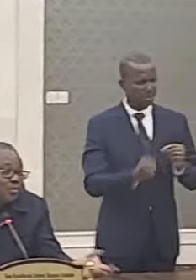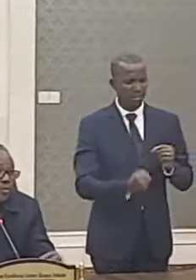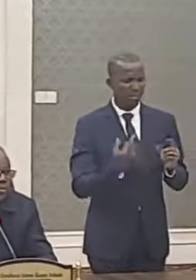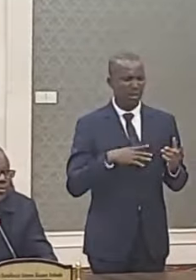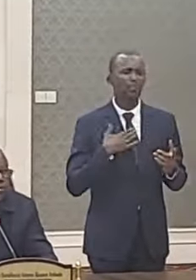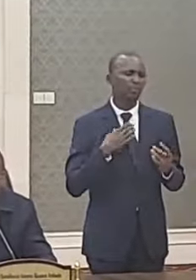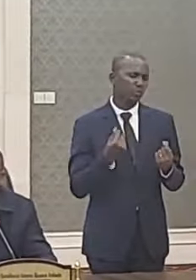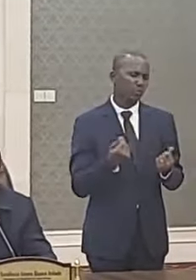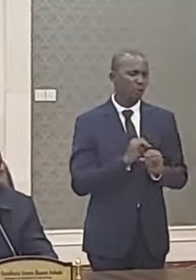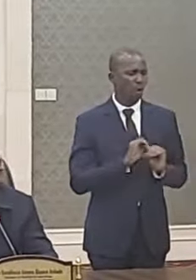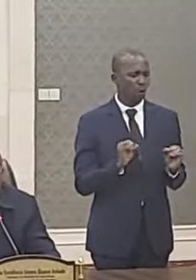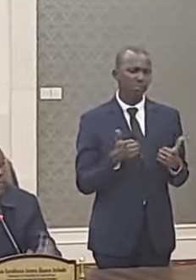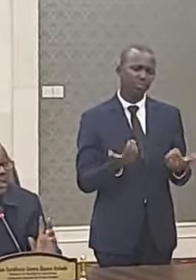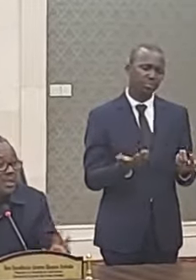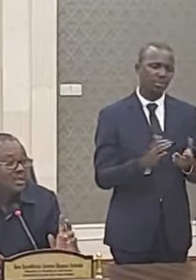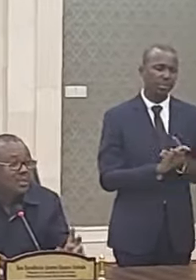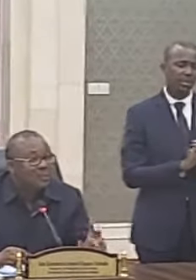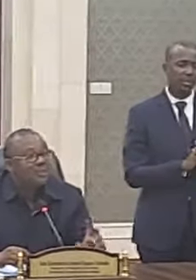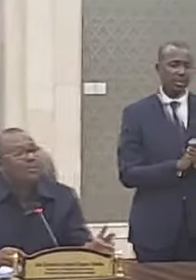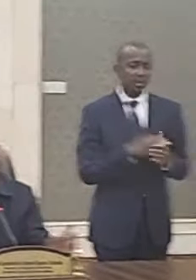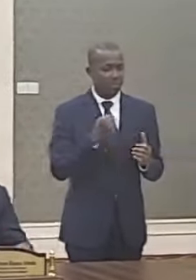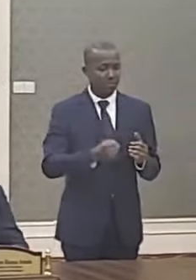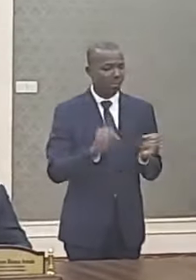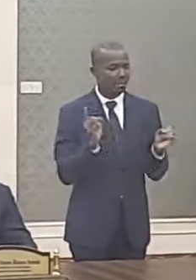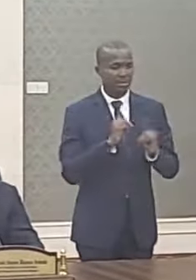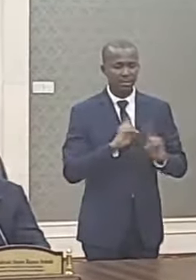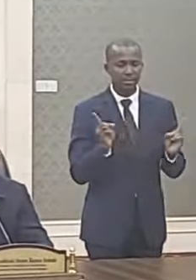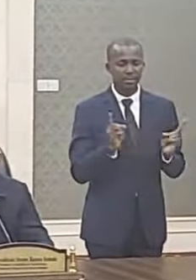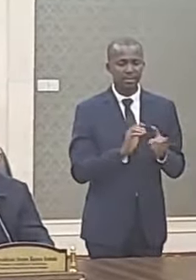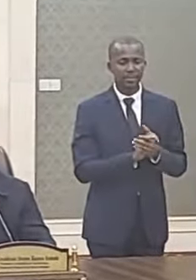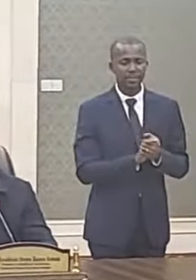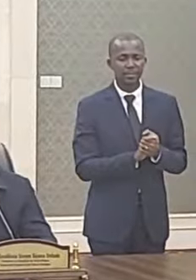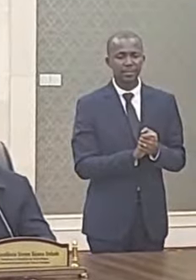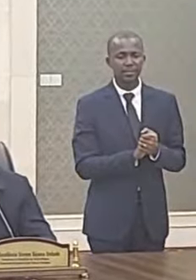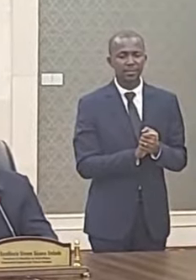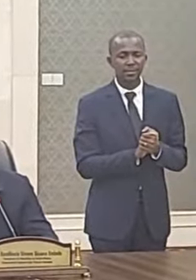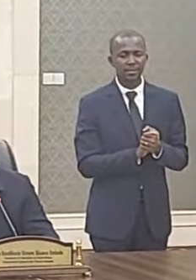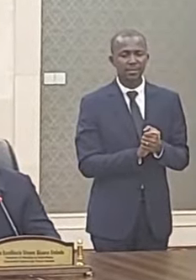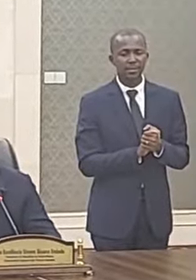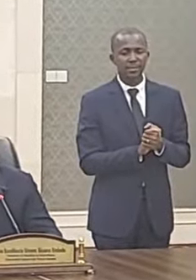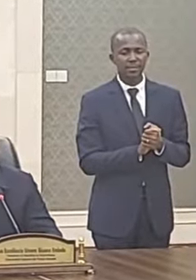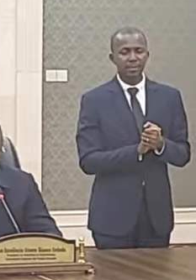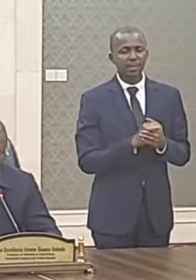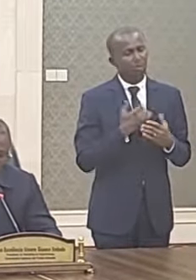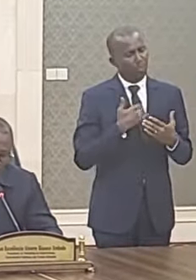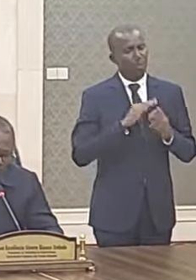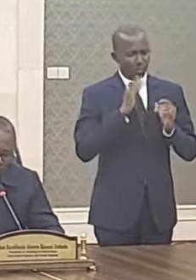nous. Mais la dignité passe avant tout. Et je suis sûr et certain